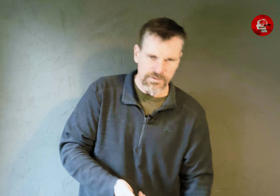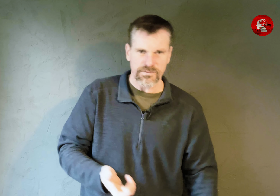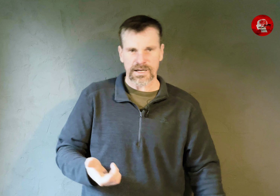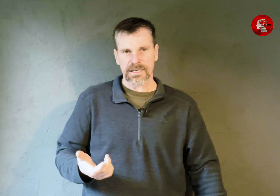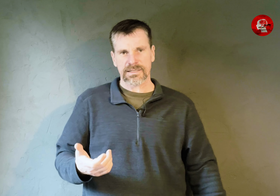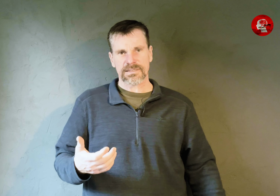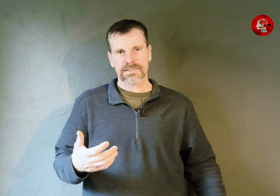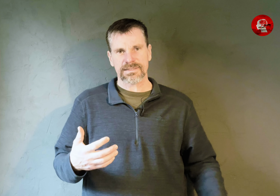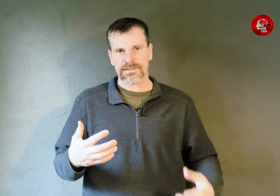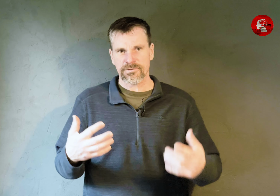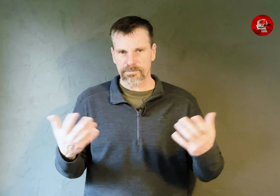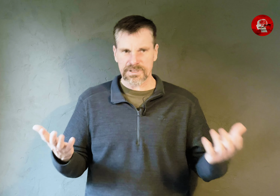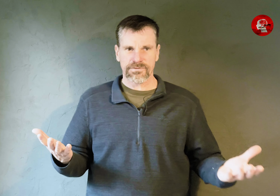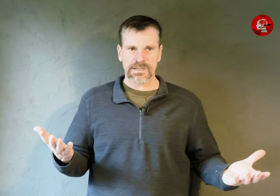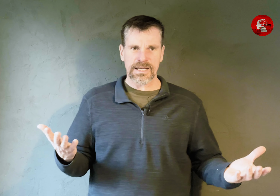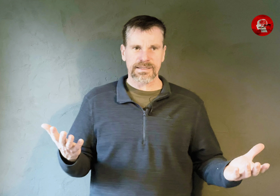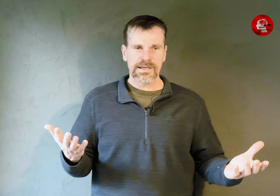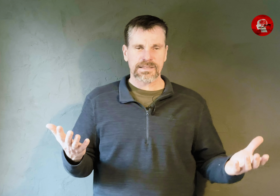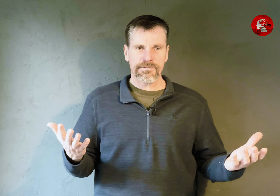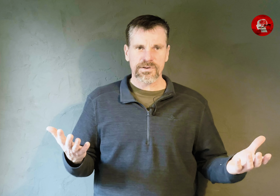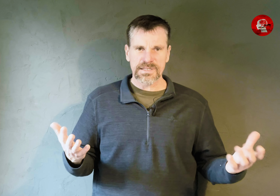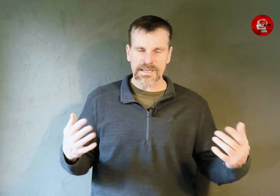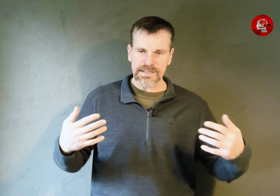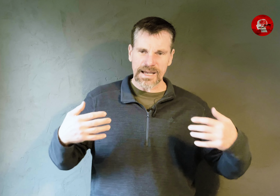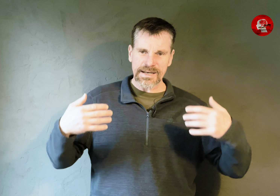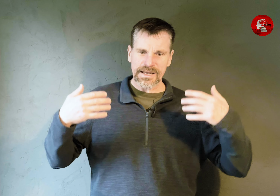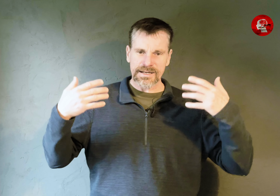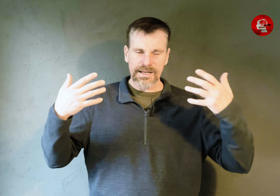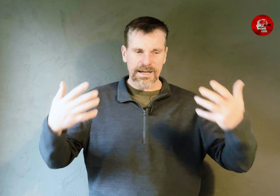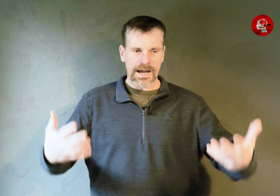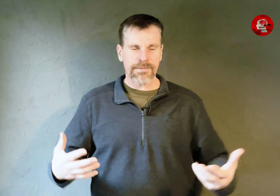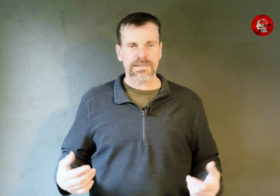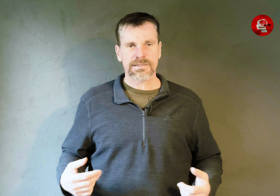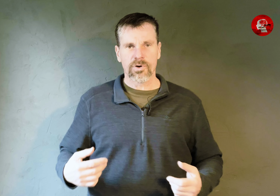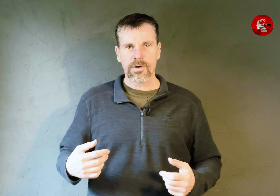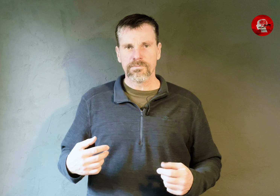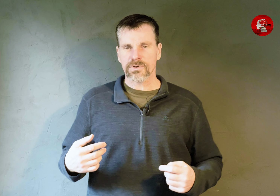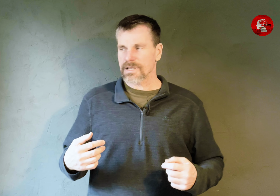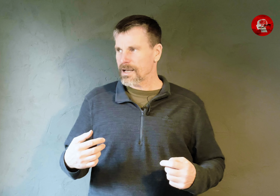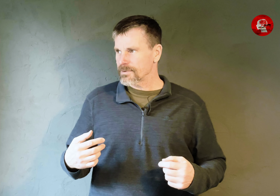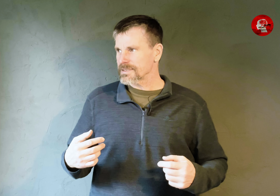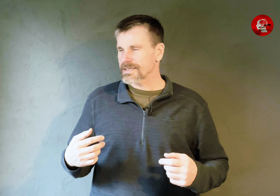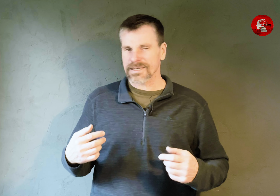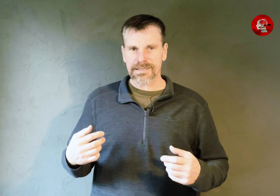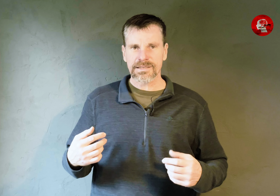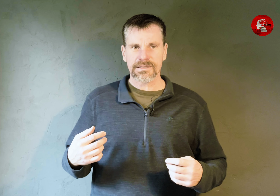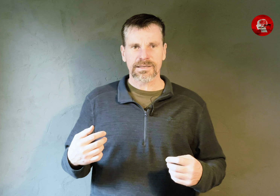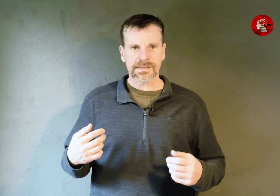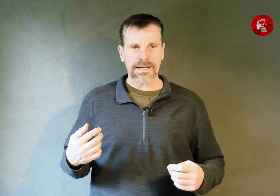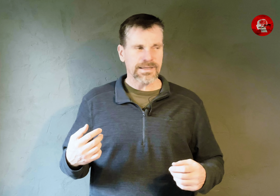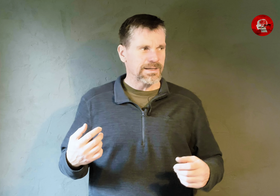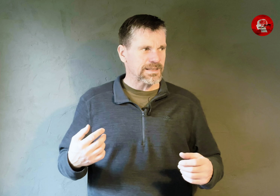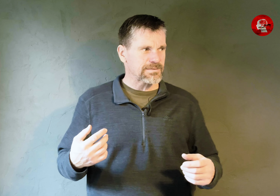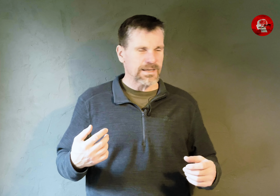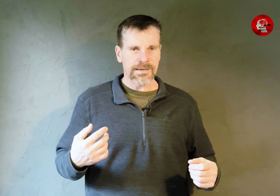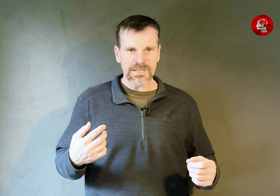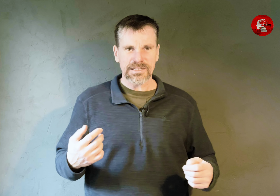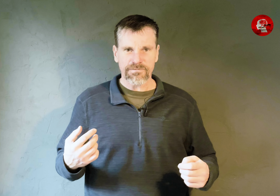irgendwo reingeht das ist überhaupt nicht dafür gedacht dafür sind ja die anderen arbeitsnormen und arbeitsrichtlinien gedacht dass wir eben nicht in die